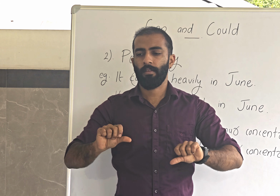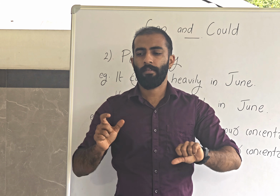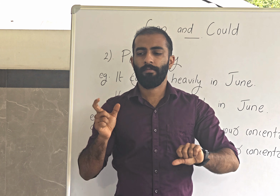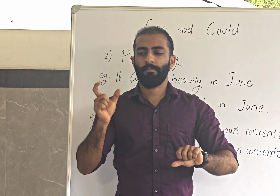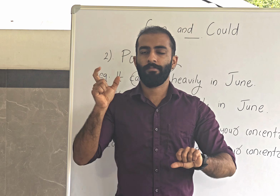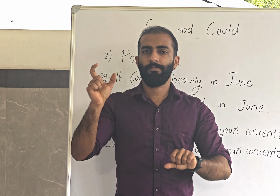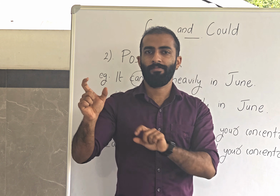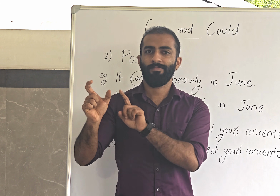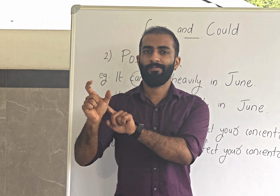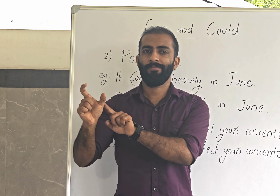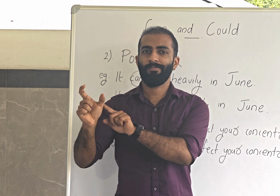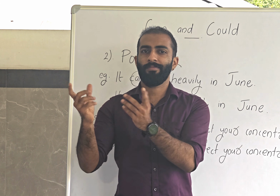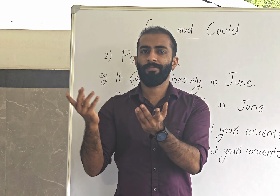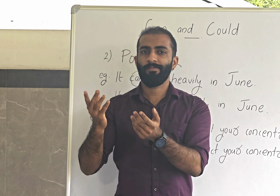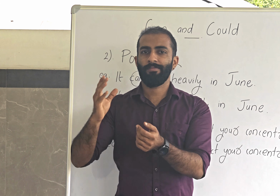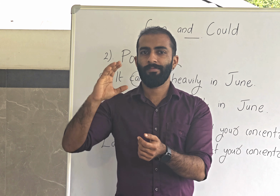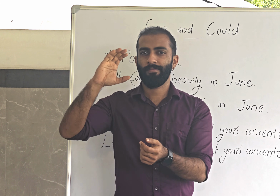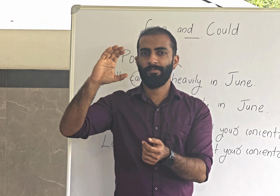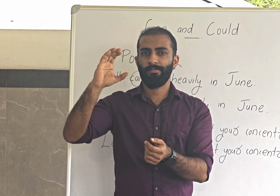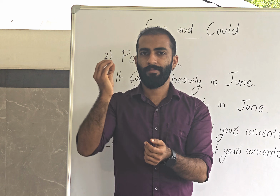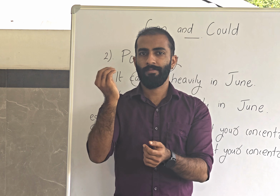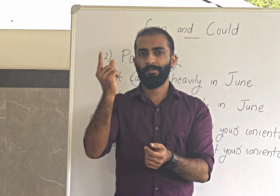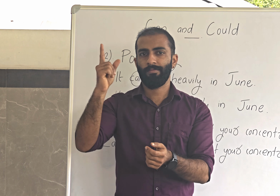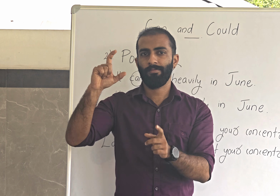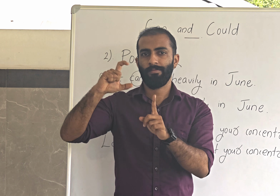കുഡ് ഉപയോഗിക്കാൻ കഴിയും.